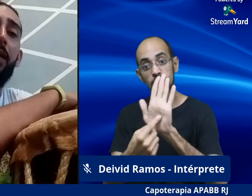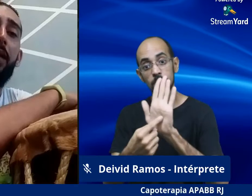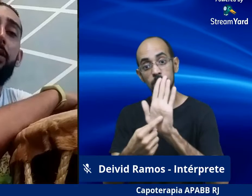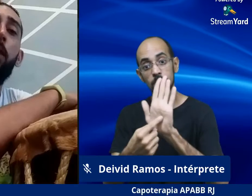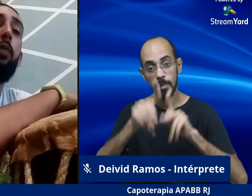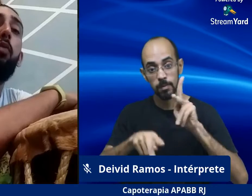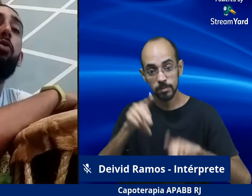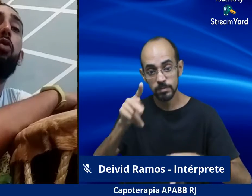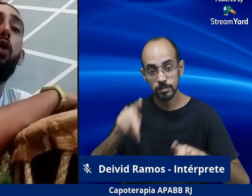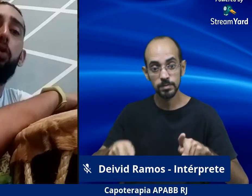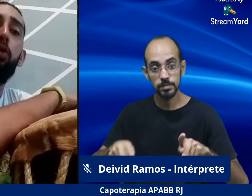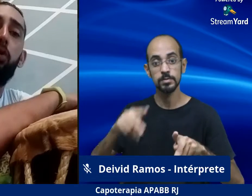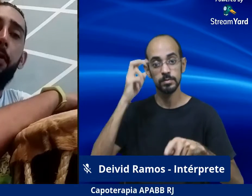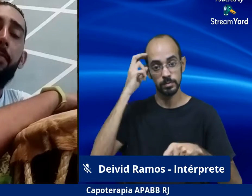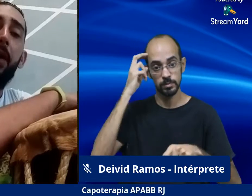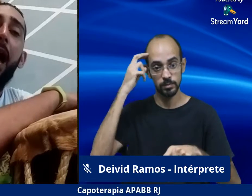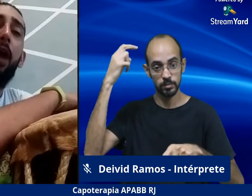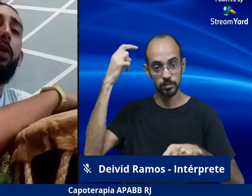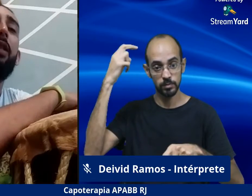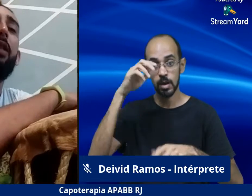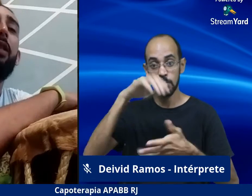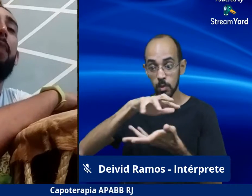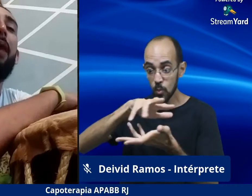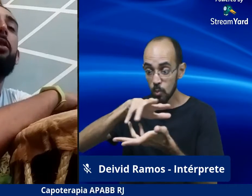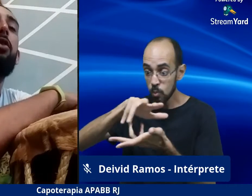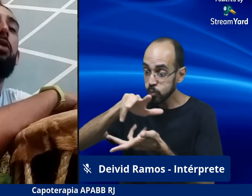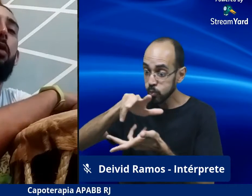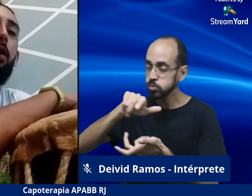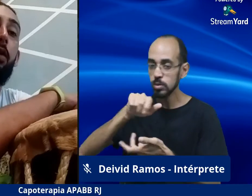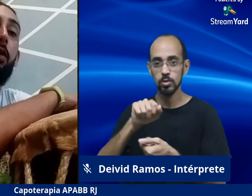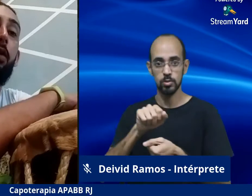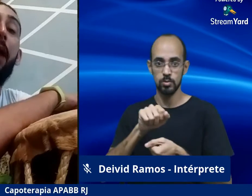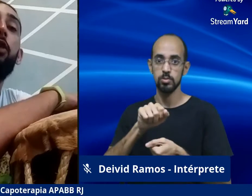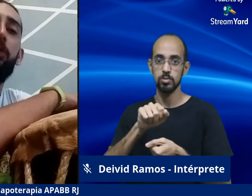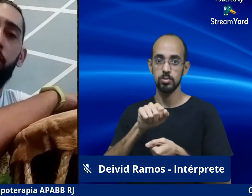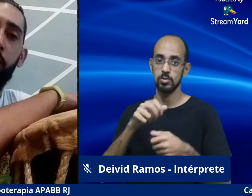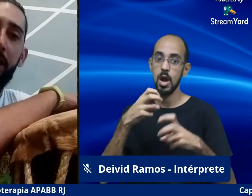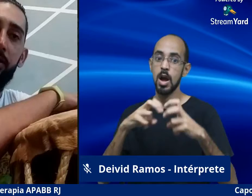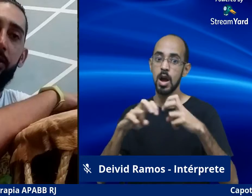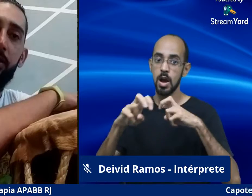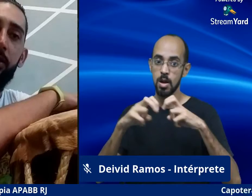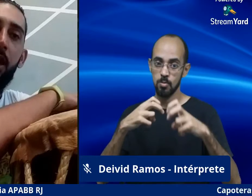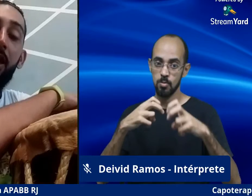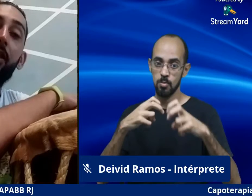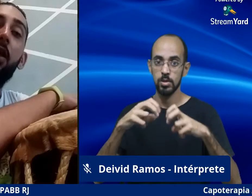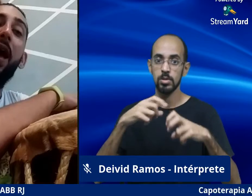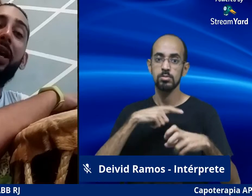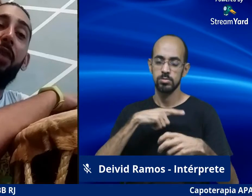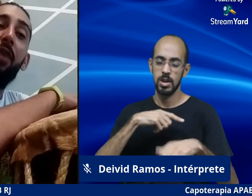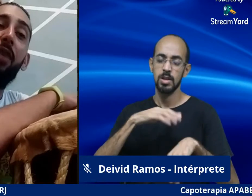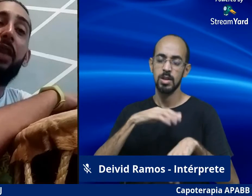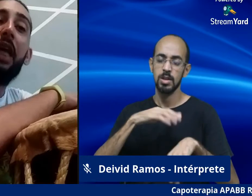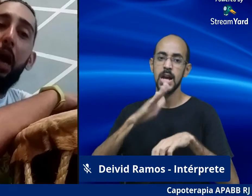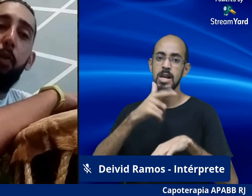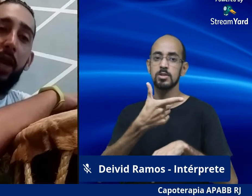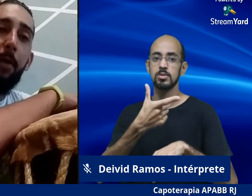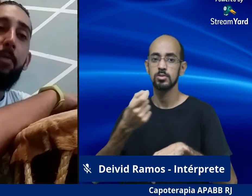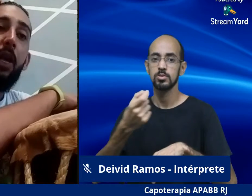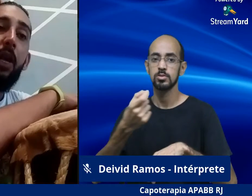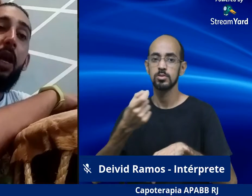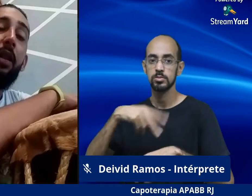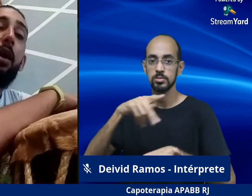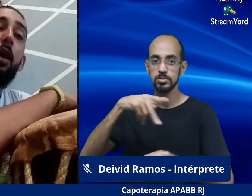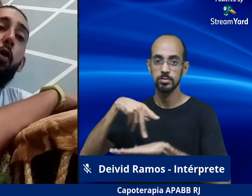o Brasil, mas para o mundo todo, né? A capoeira está em mais de 200 países. Então, é através da